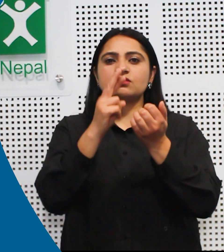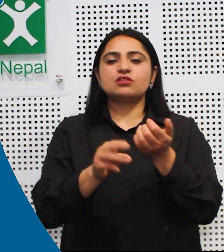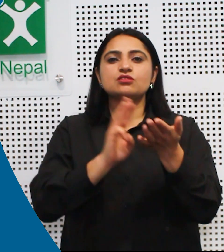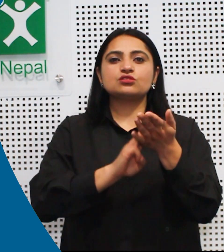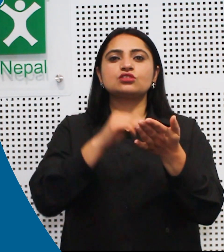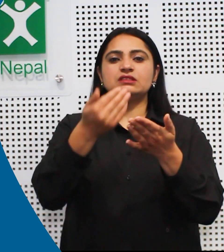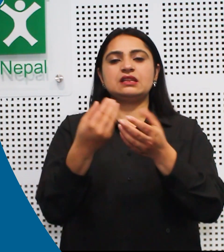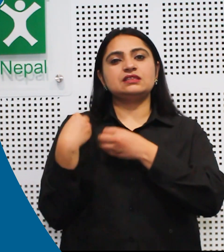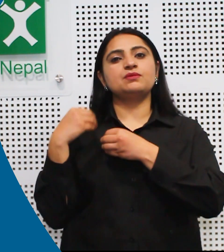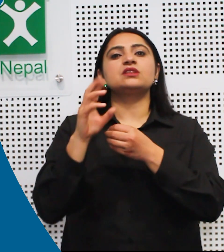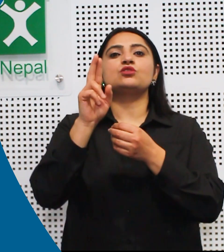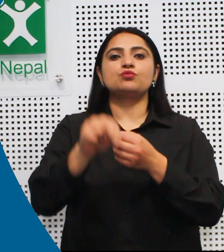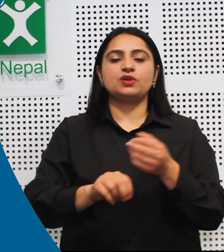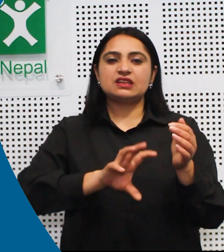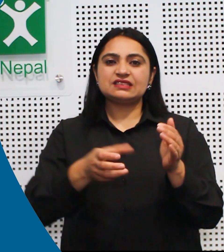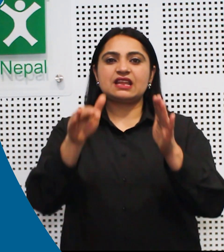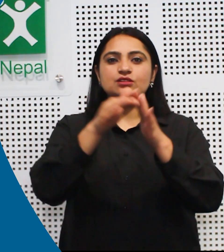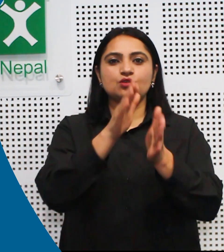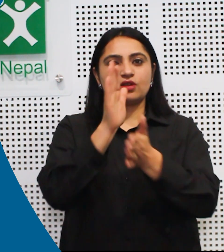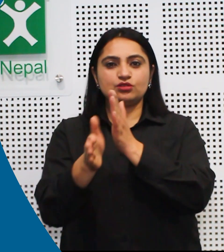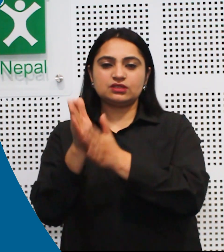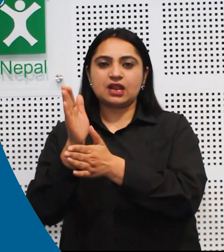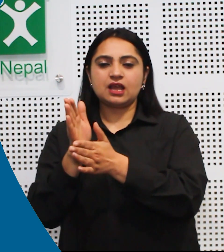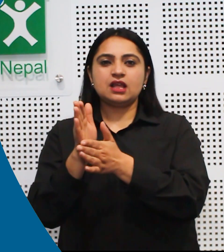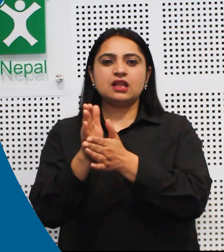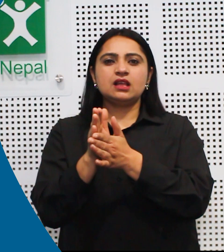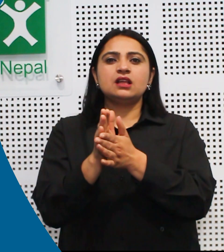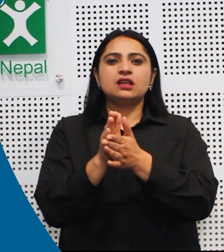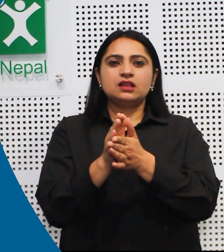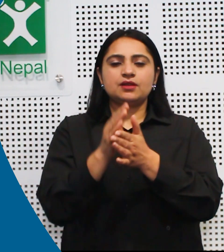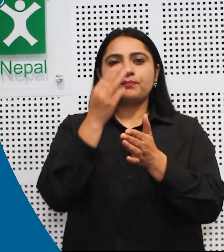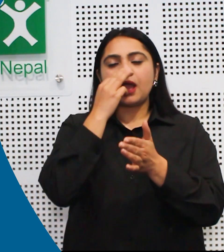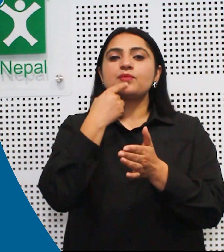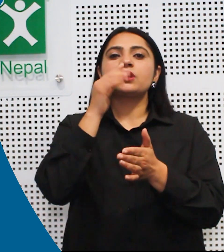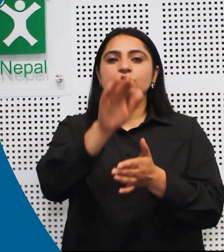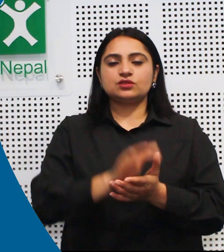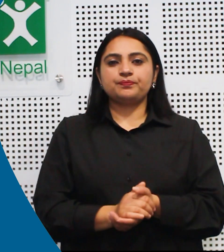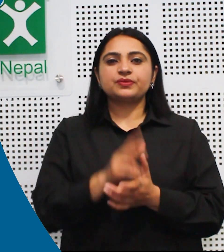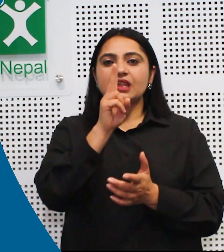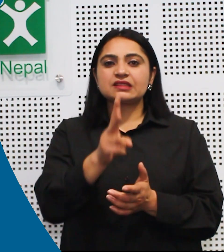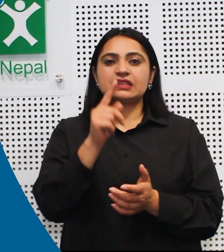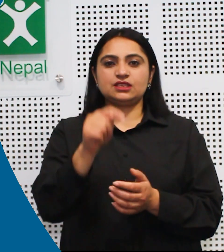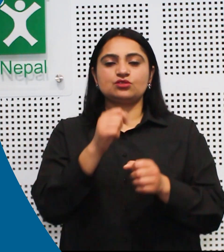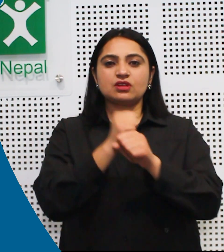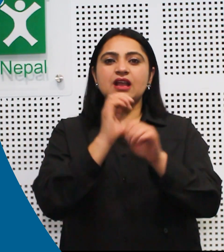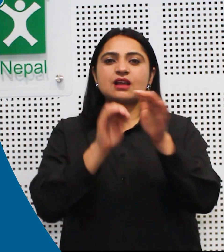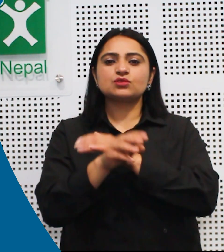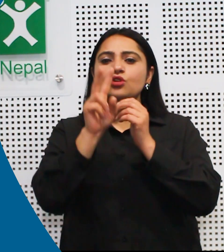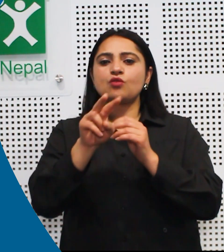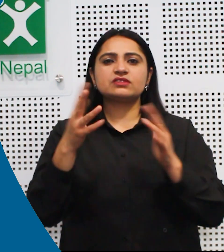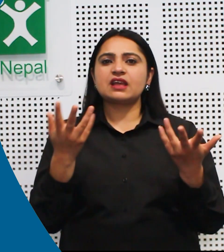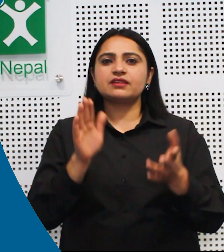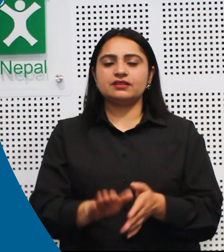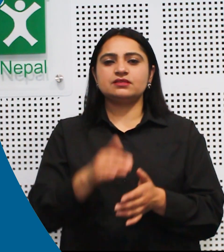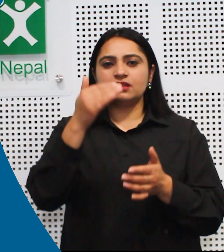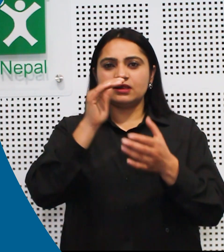सदस्यलाई जिम्मेवारी दिनुपर्ने स्थानीय तहको योजना तर्जुमा दिग्दर्शनमा भनिएको छ। त्यसको कार्यान्वयनको अवस्था के छ?